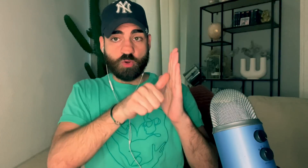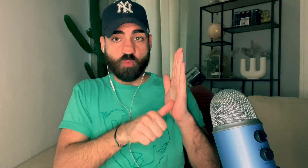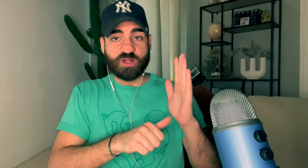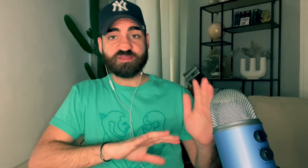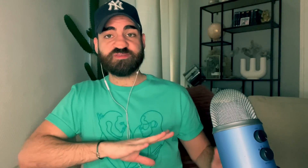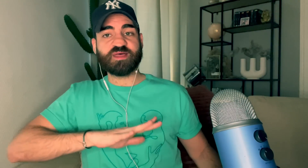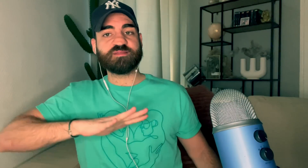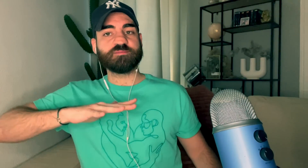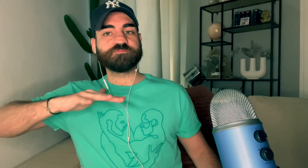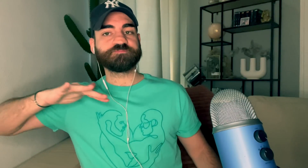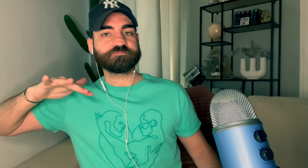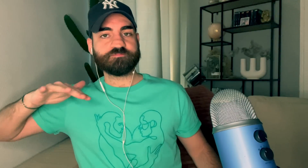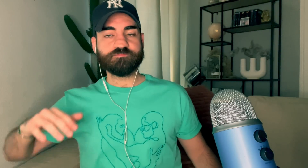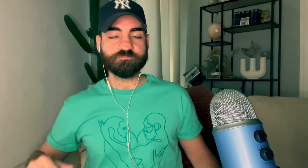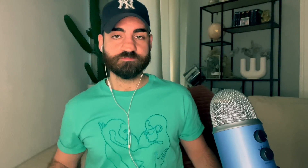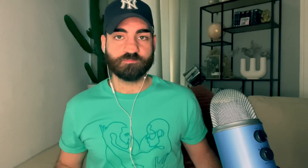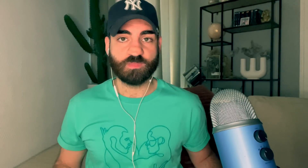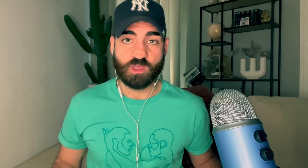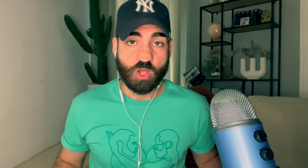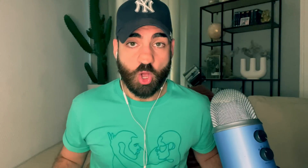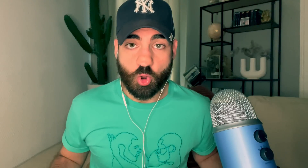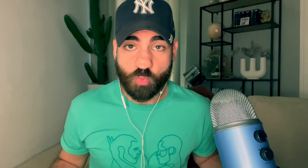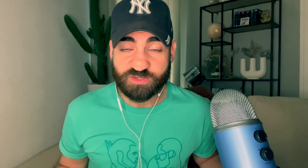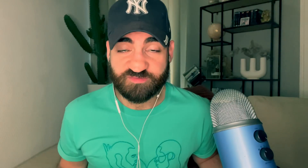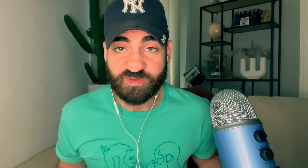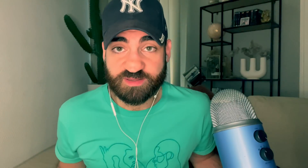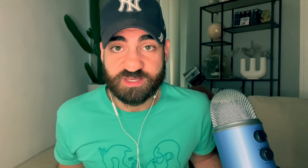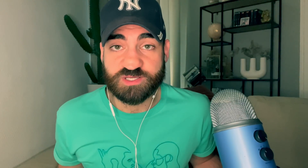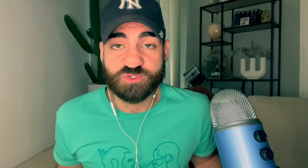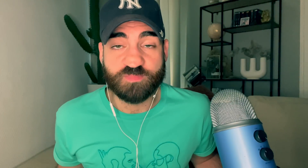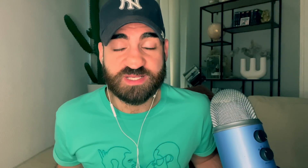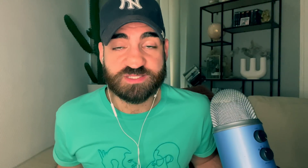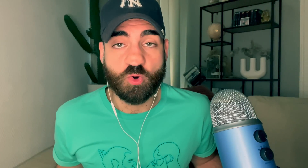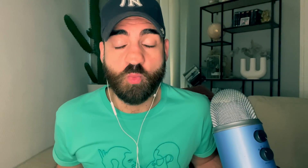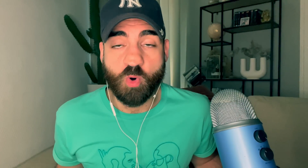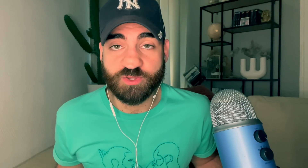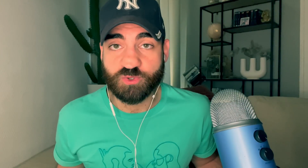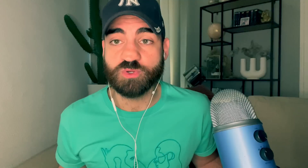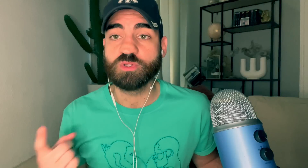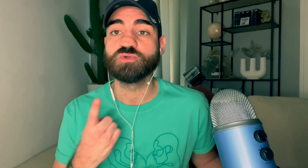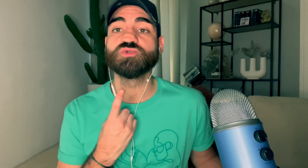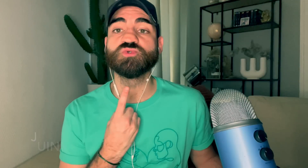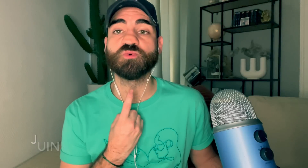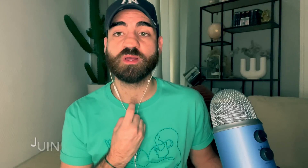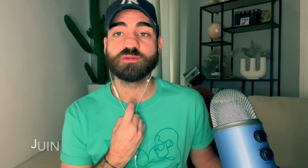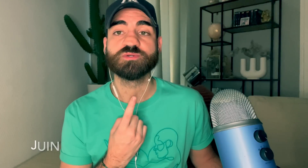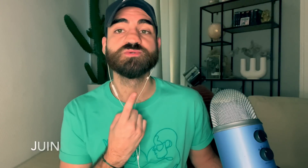mois des fiertés. Le mois des fiertés se passe au mois de juin.